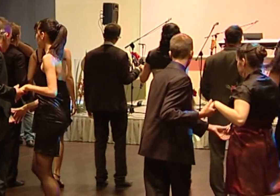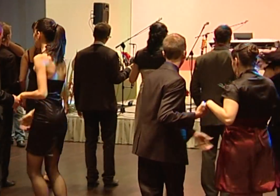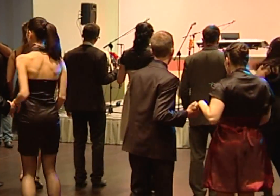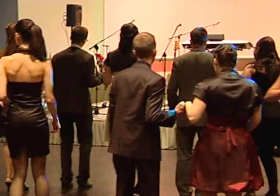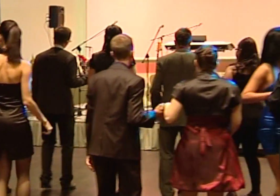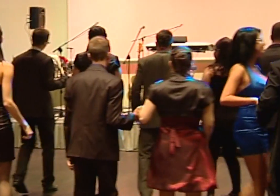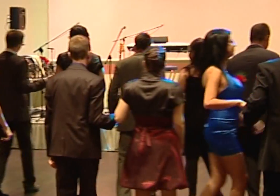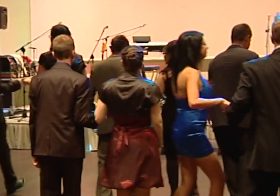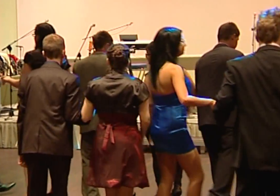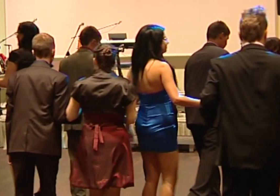Nazaj.